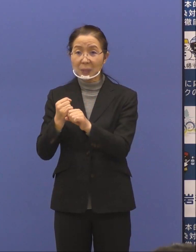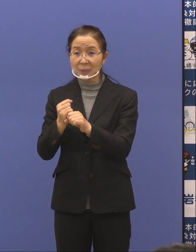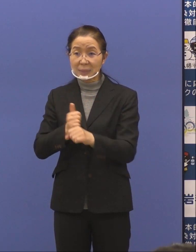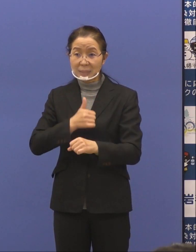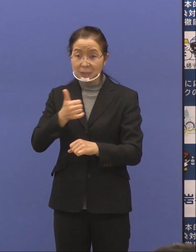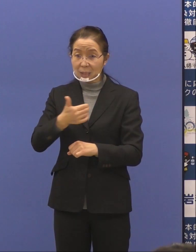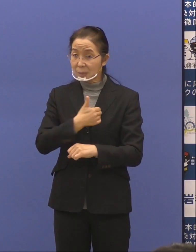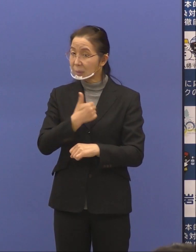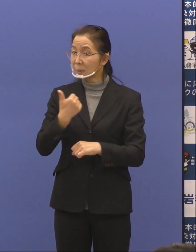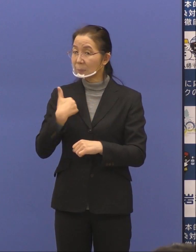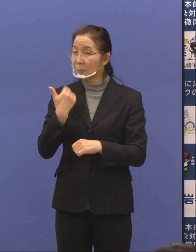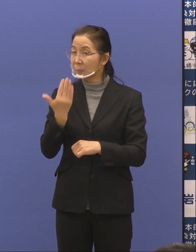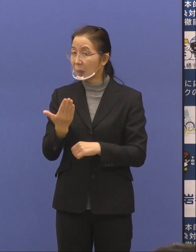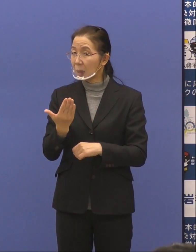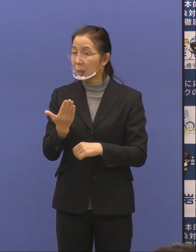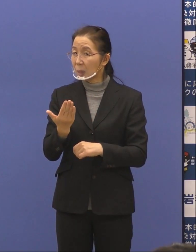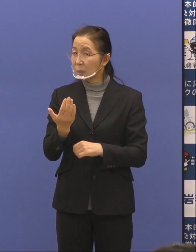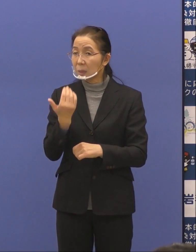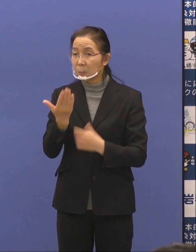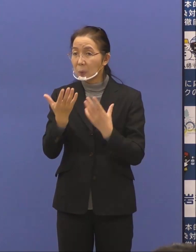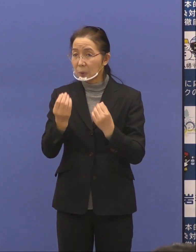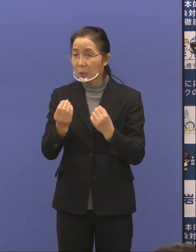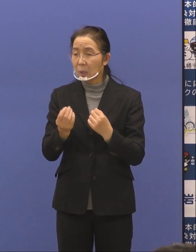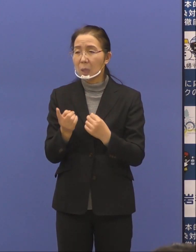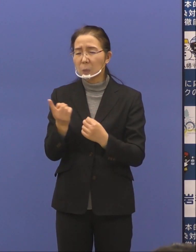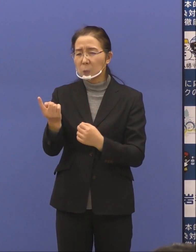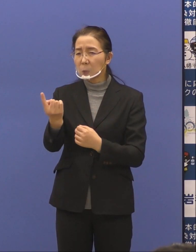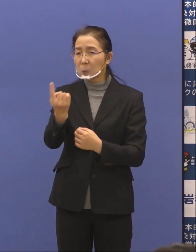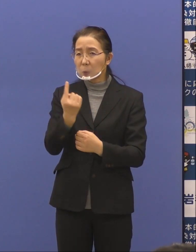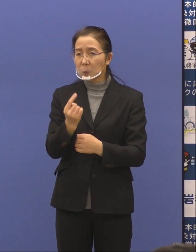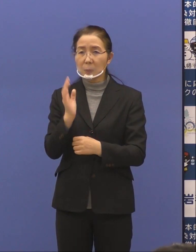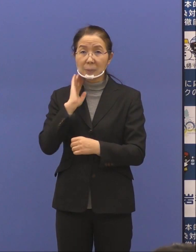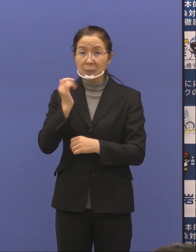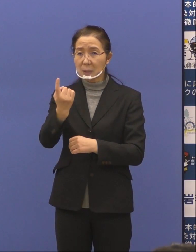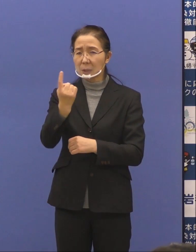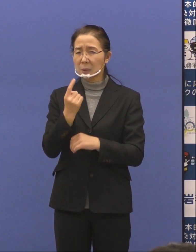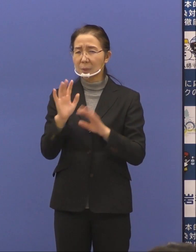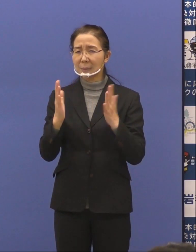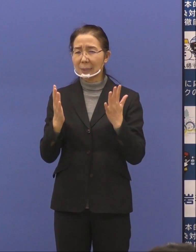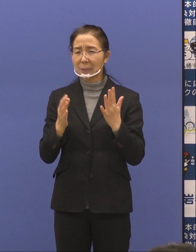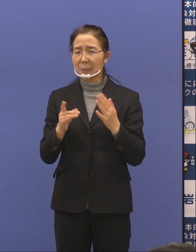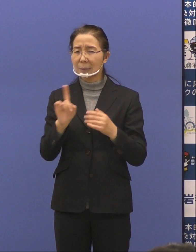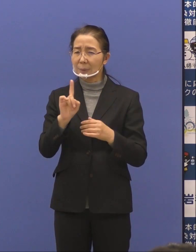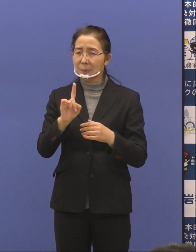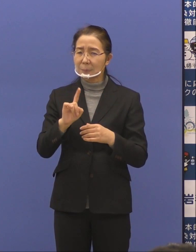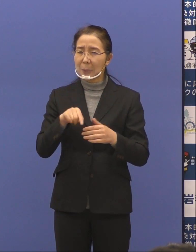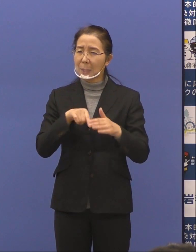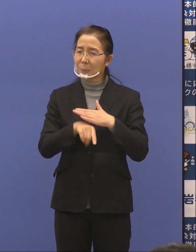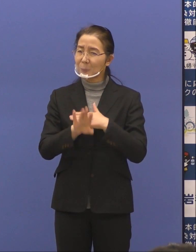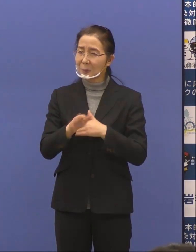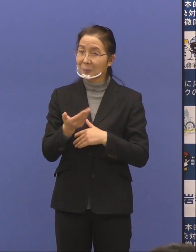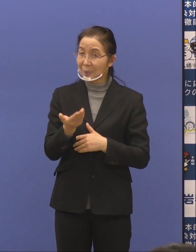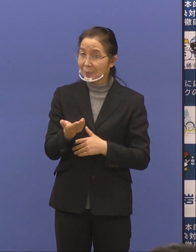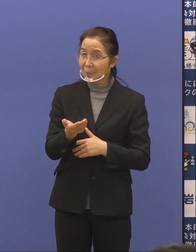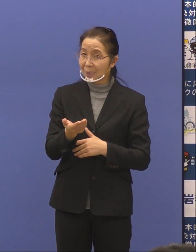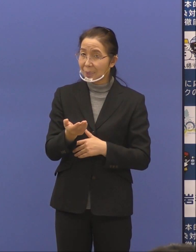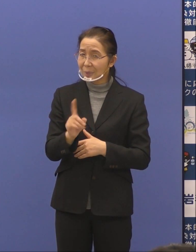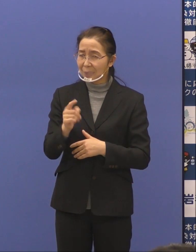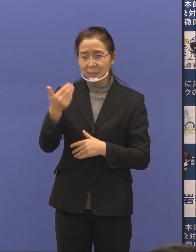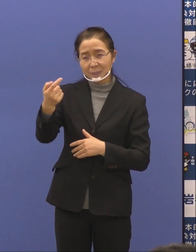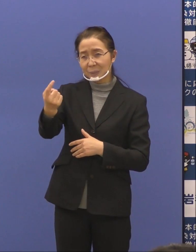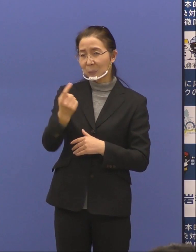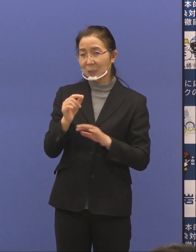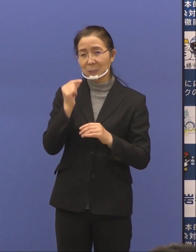ていただいたと思いますが、とお姿が見られなかったように思うんですが、何かこう理由があったのか、もしあれば教えて